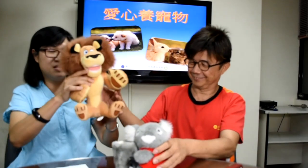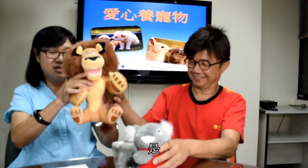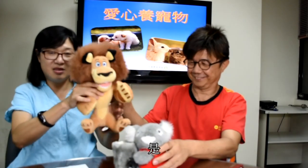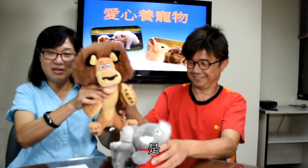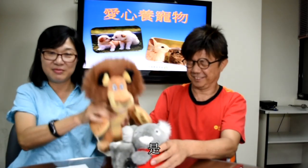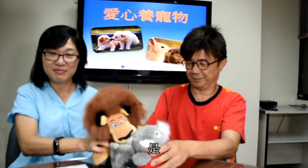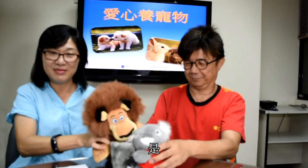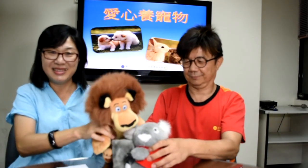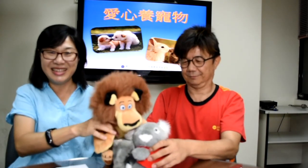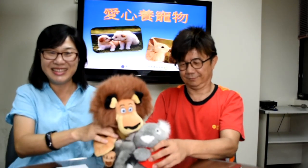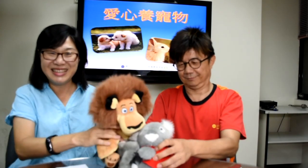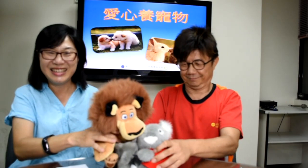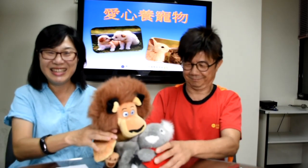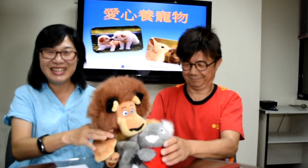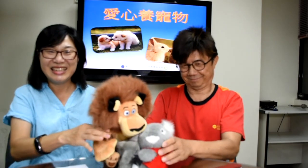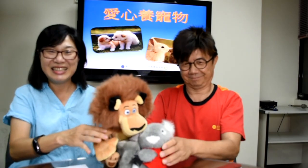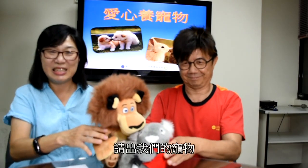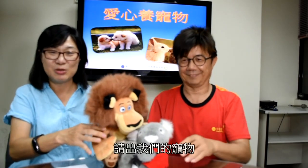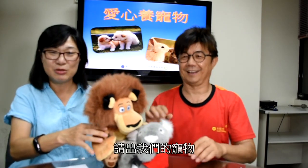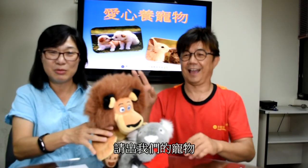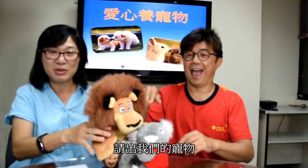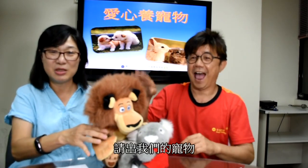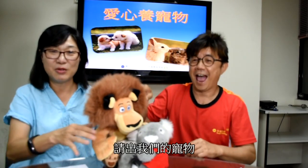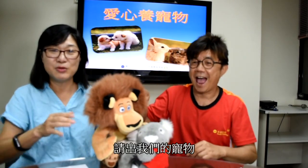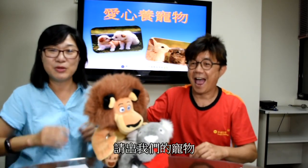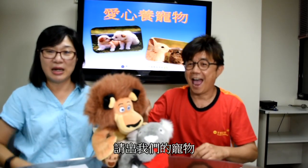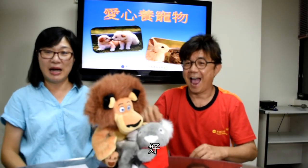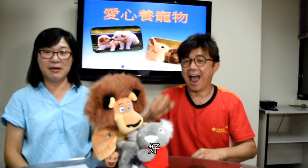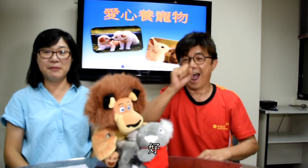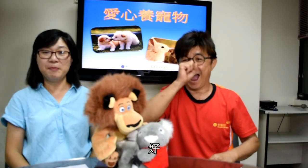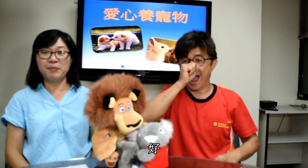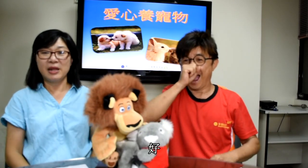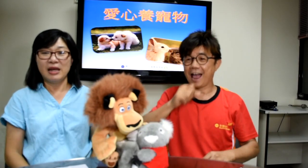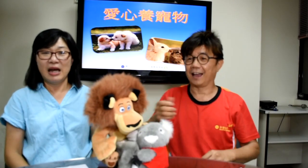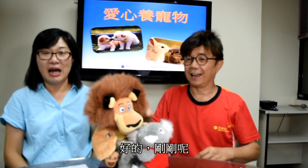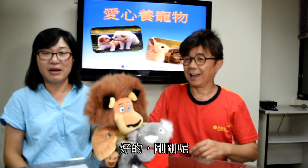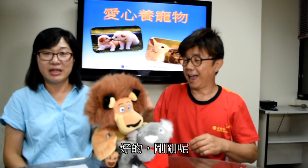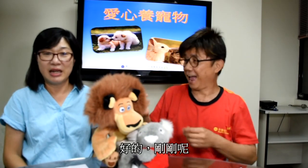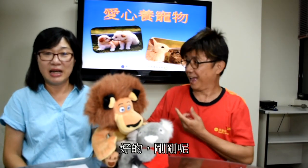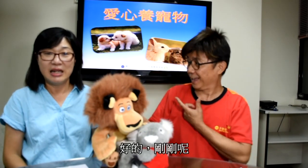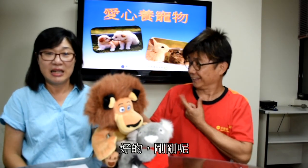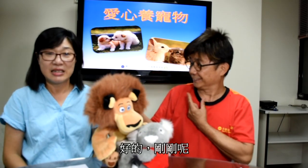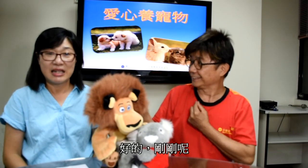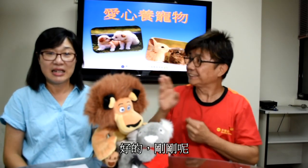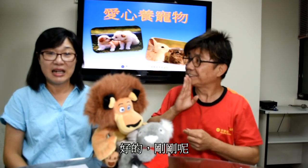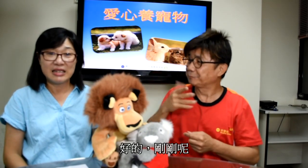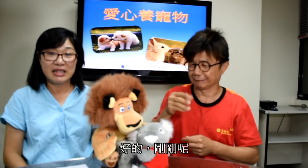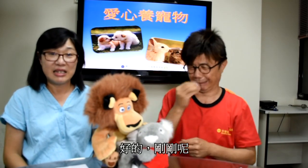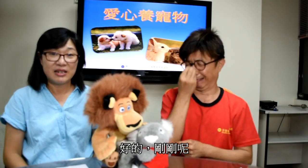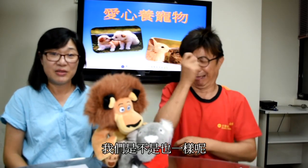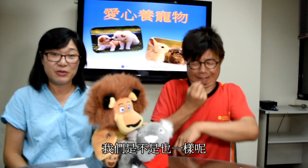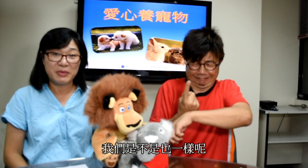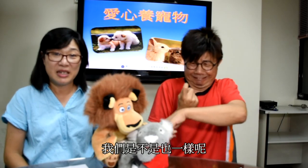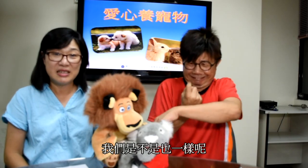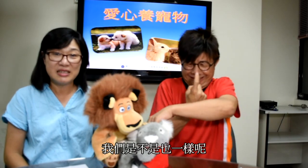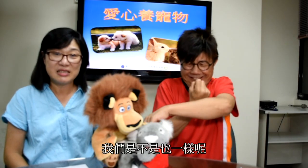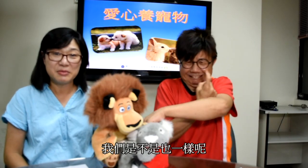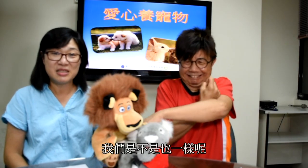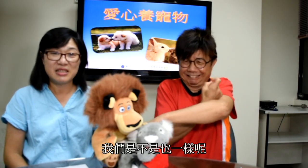是，请做我们的宠物。好，好的。刚刚呢，我们是不是也